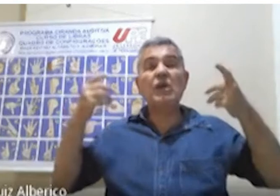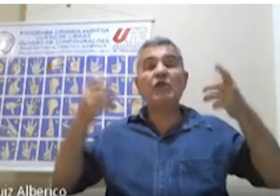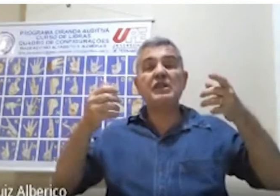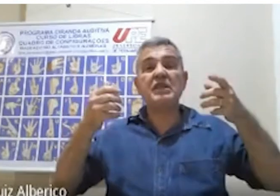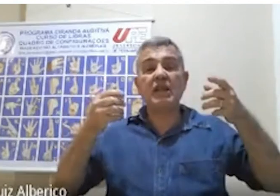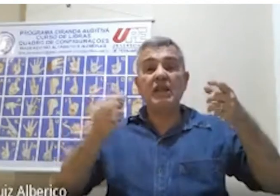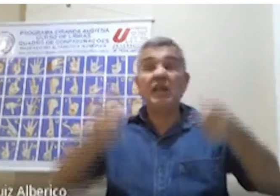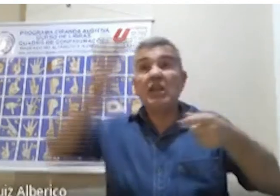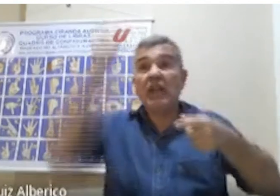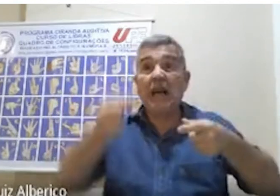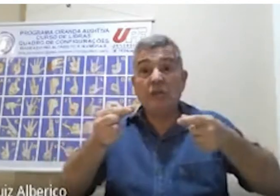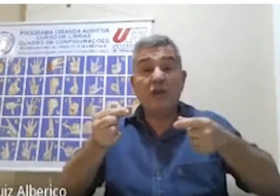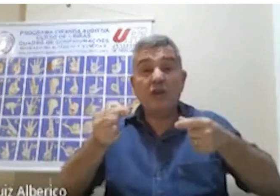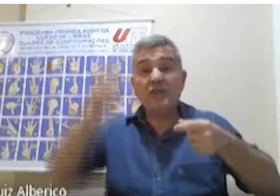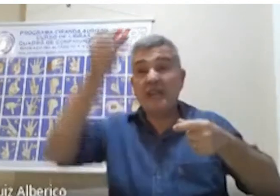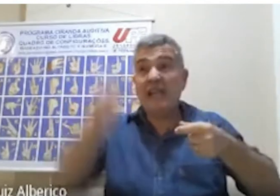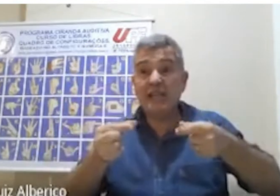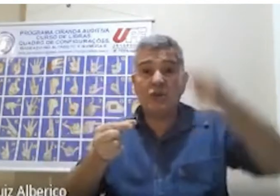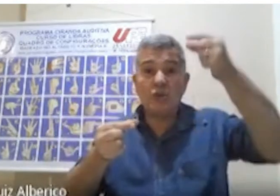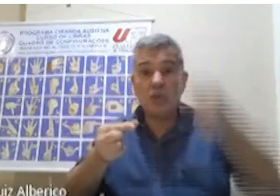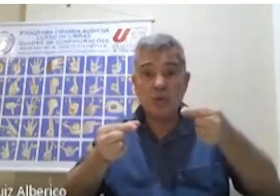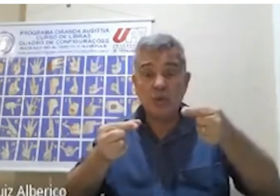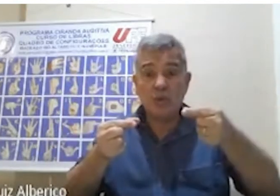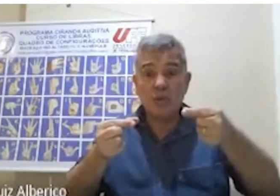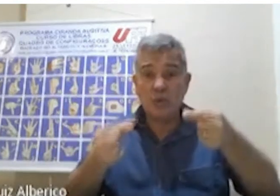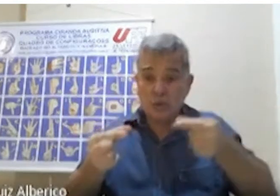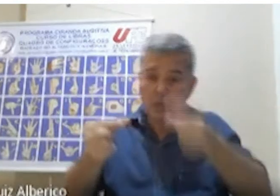E aí eu vou dizer que quando eu fizer isto,